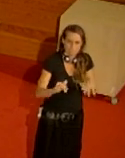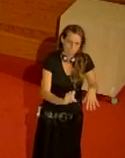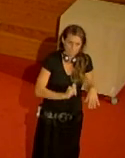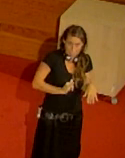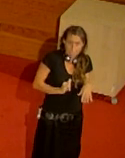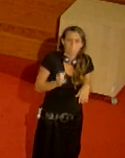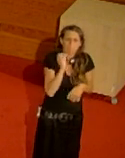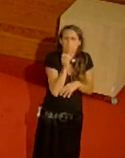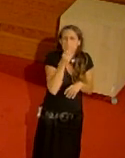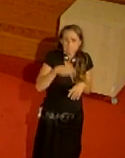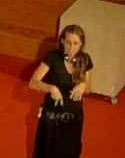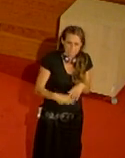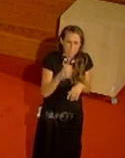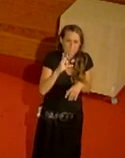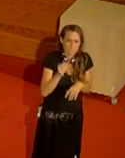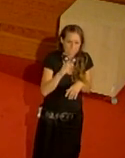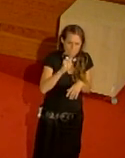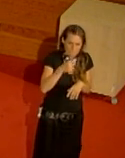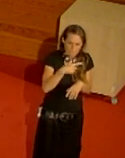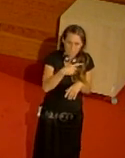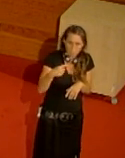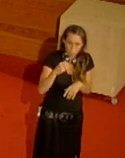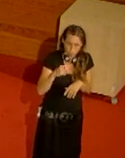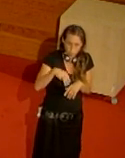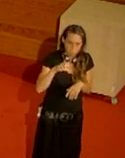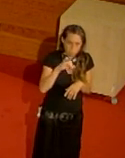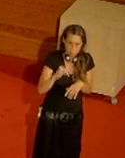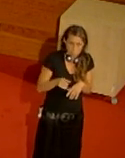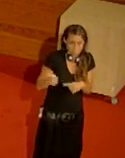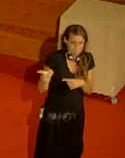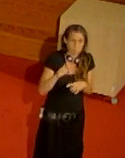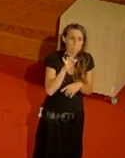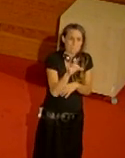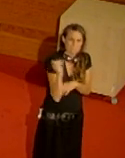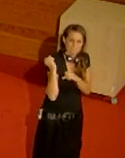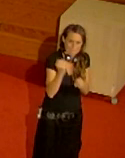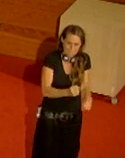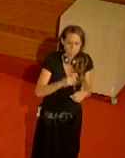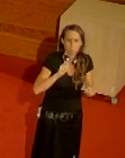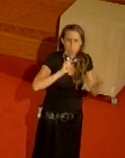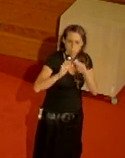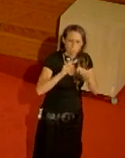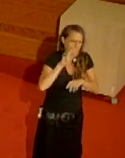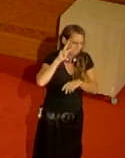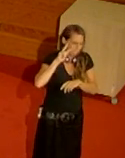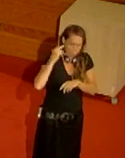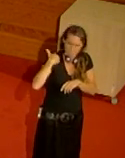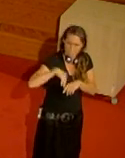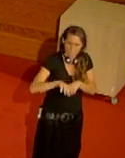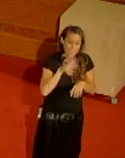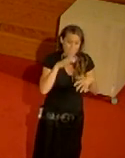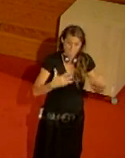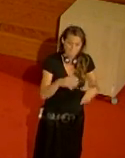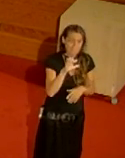armas Sara amasteco experiencia profesional dubén caseta arriada Go Oregón F agencia